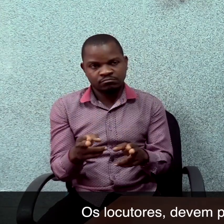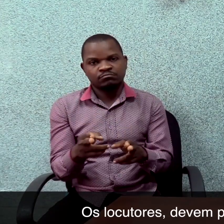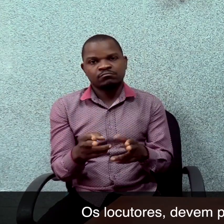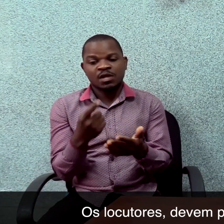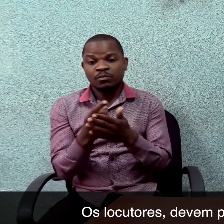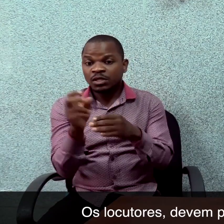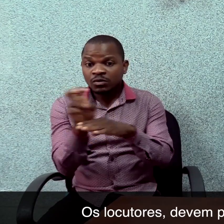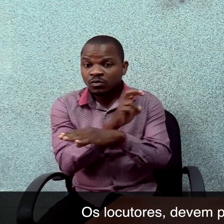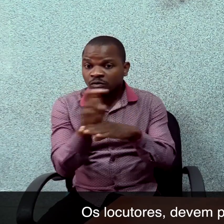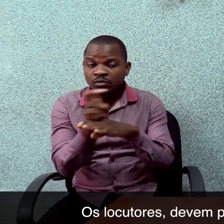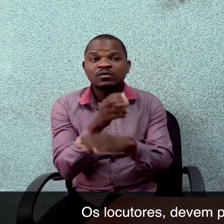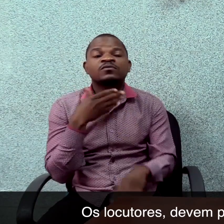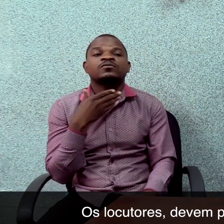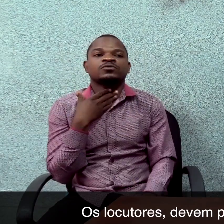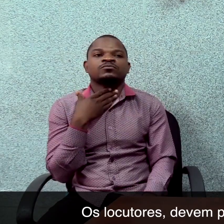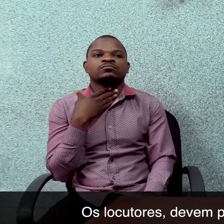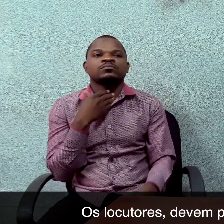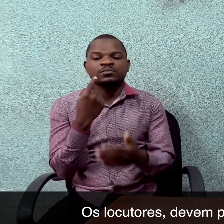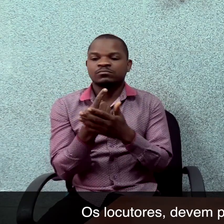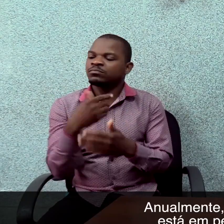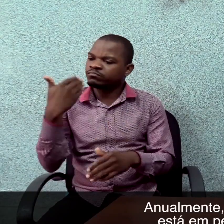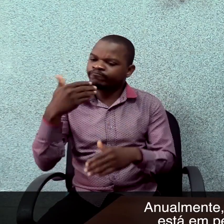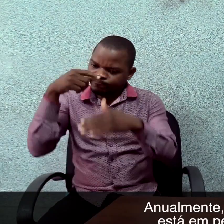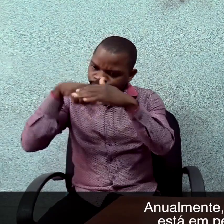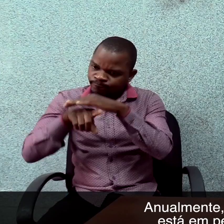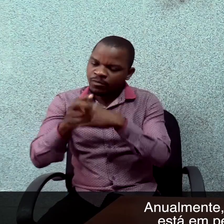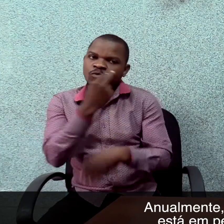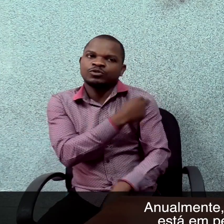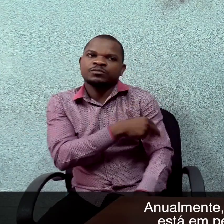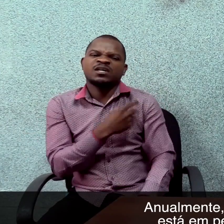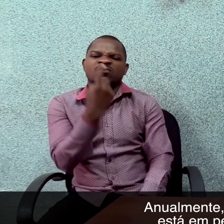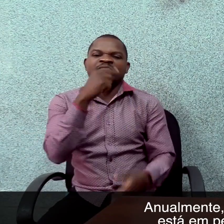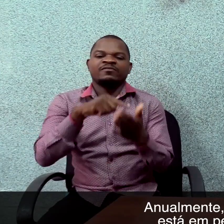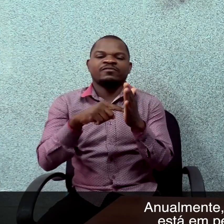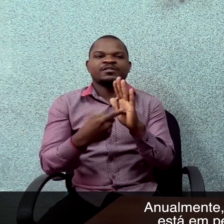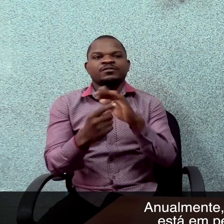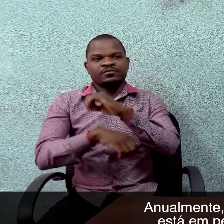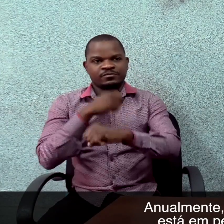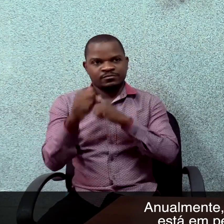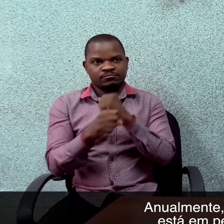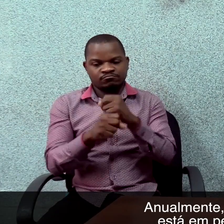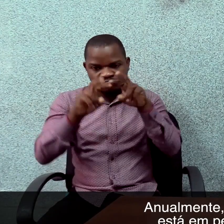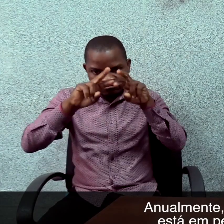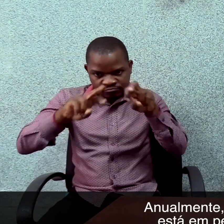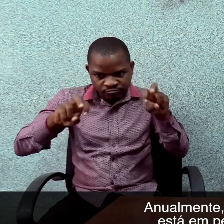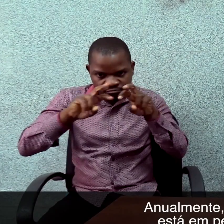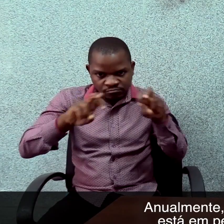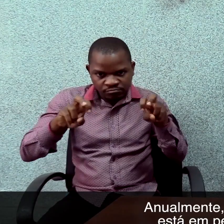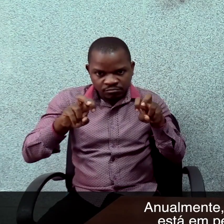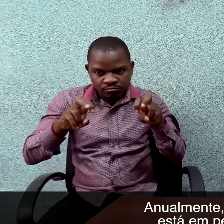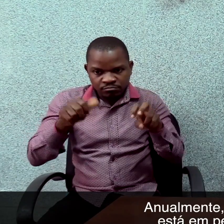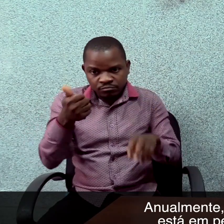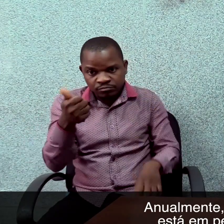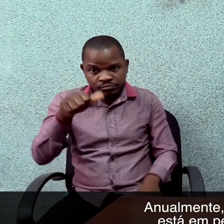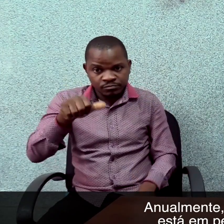devem cuidar dessa voz, pelo menos visitar um otorrino anualmente, capaz de ver essa laringe